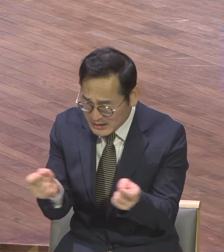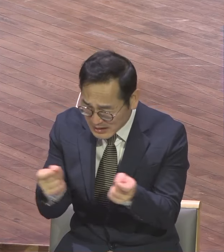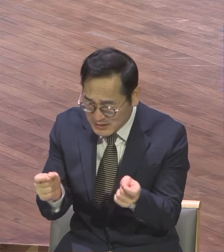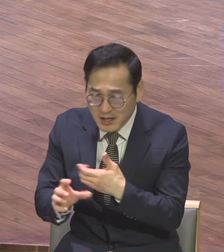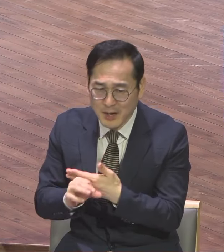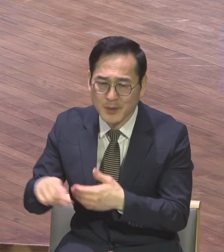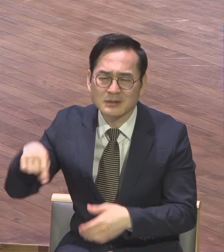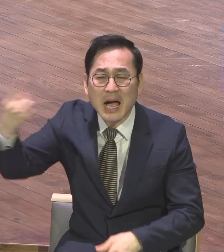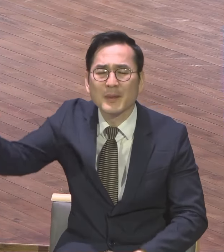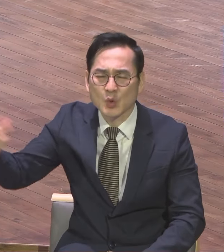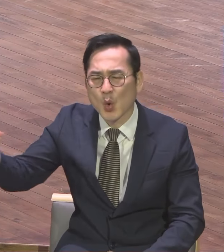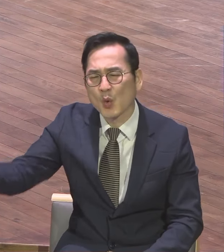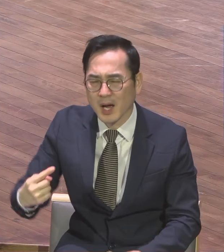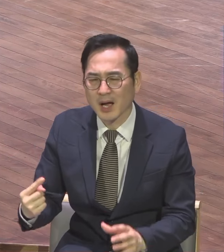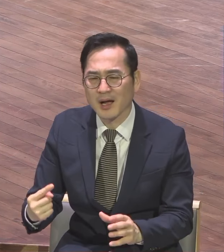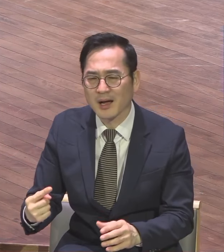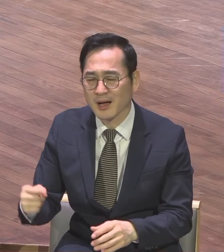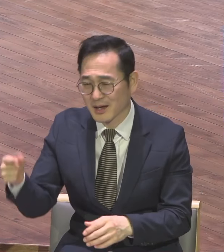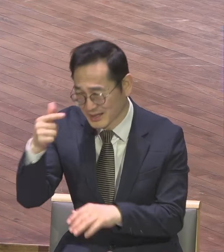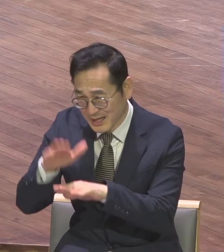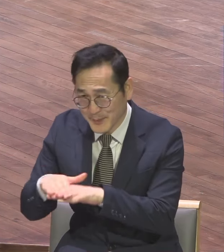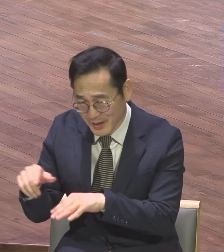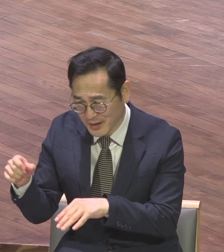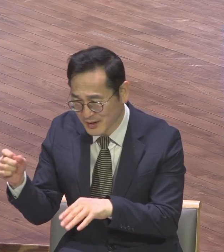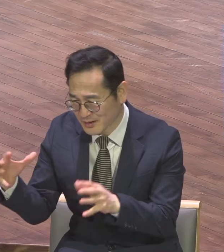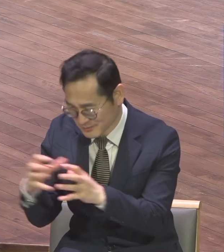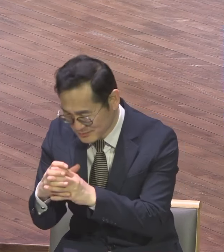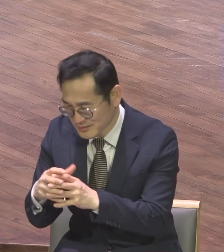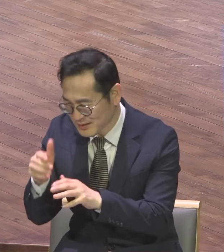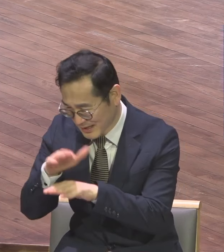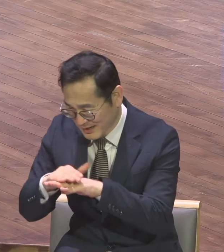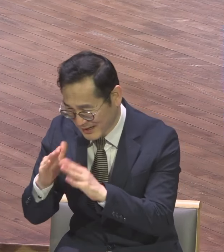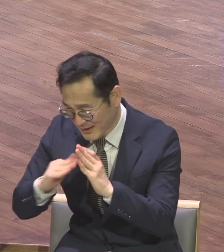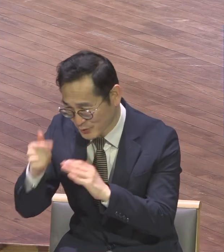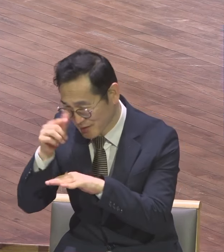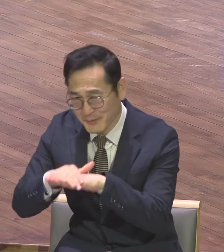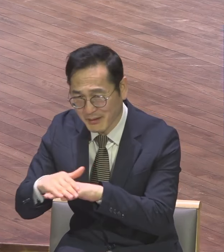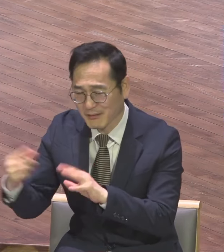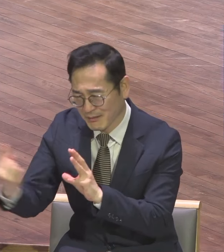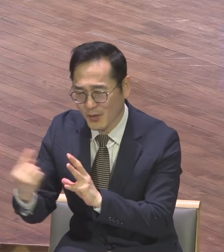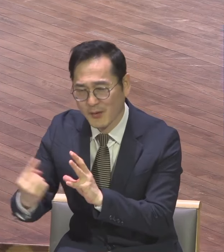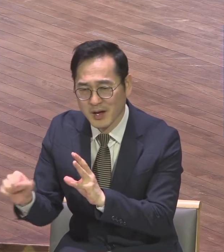해버리면 안 옵니다. 이 핑계 저 핑계 되고. 그러니까 10분 안에